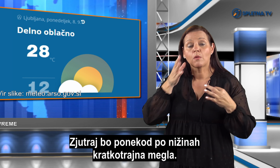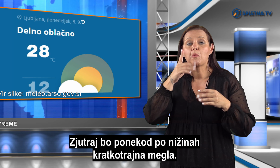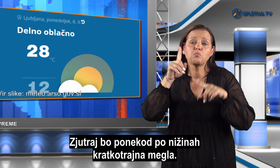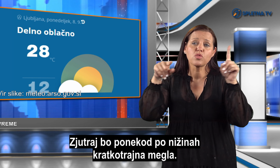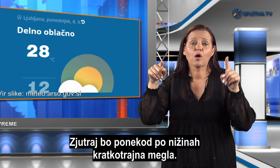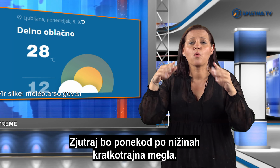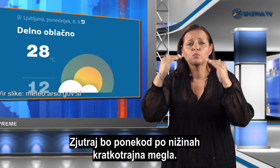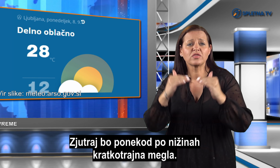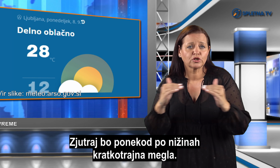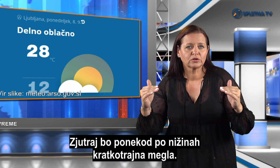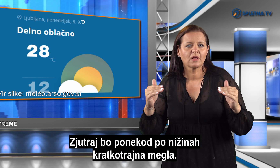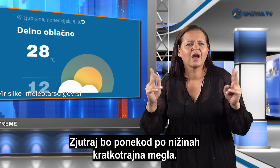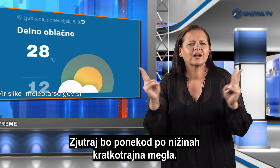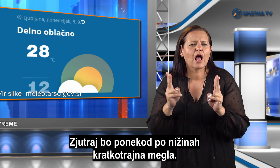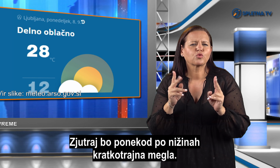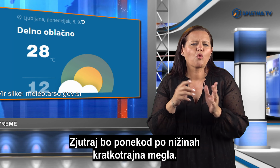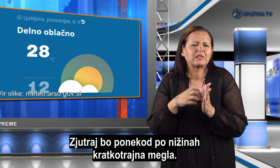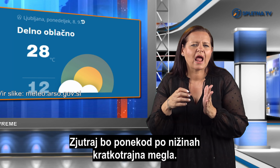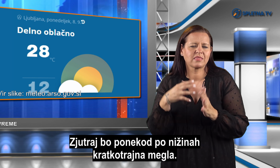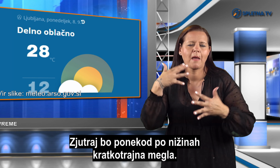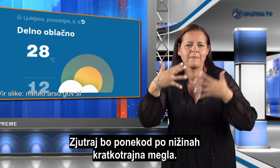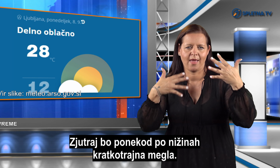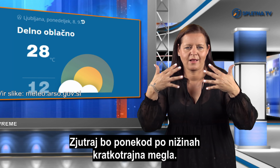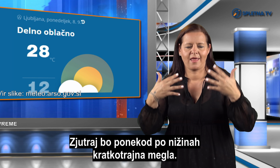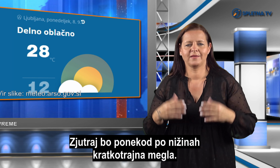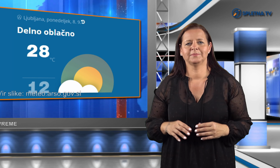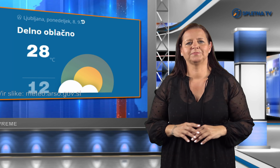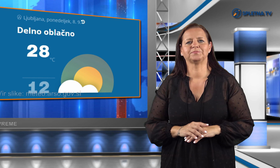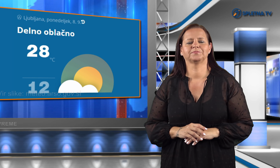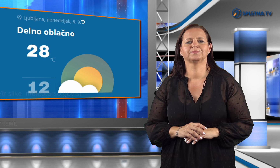Zjutraj bo ponekod po nižinah kratkotrajna megla.